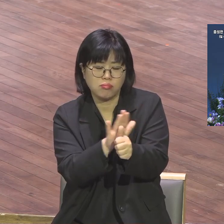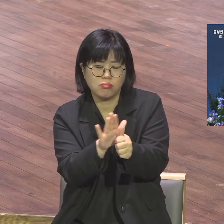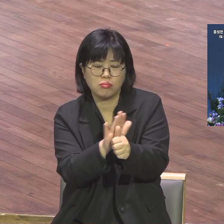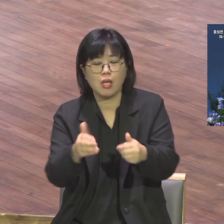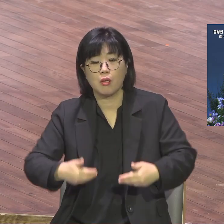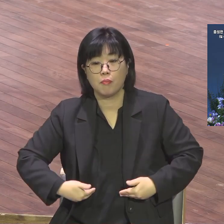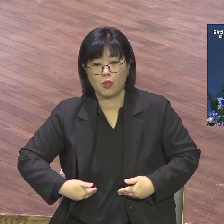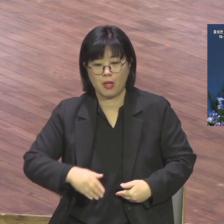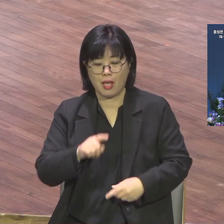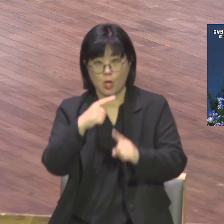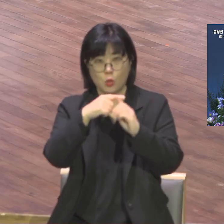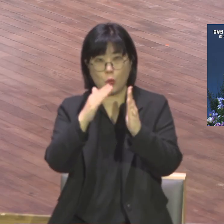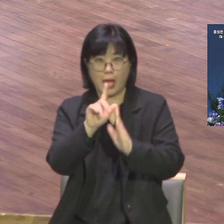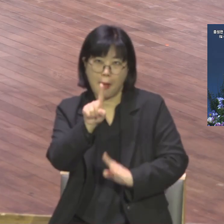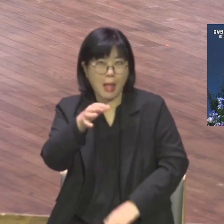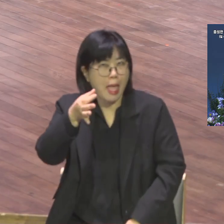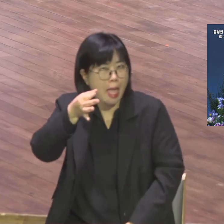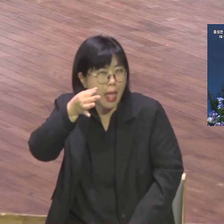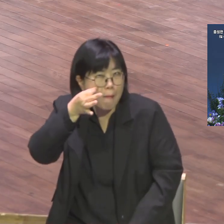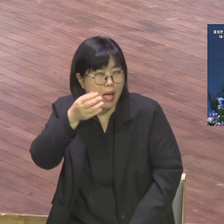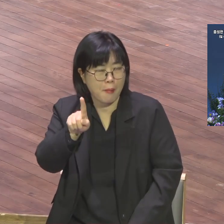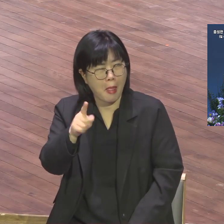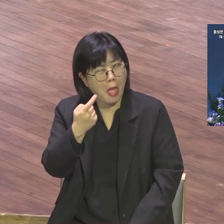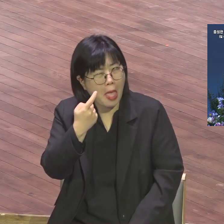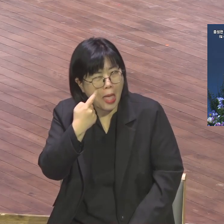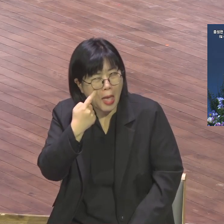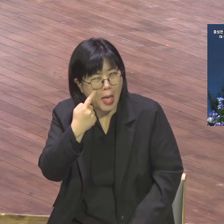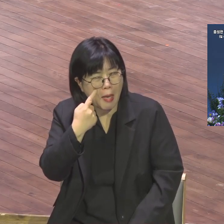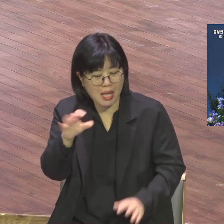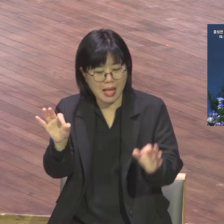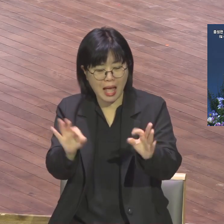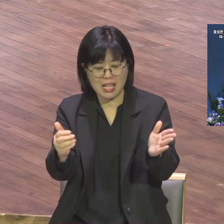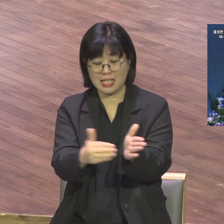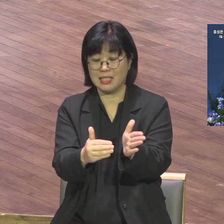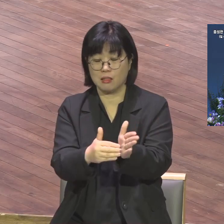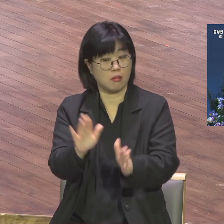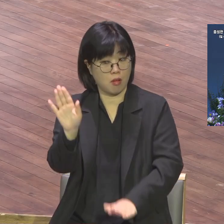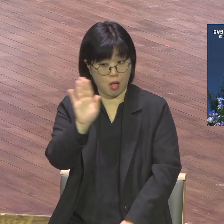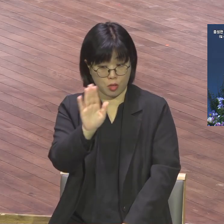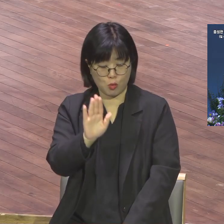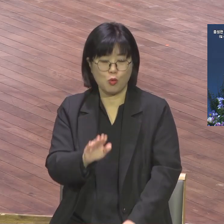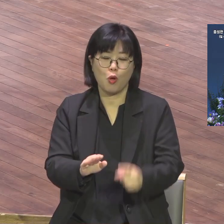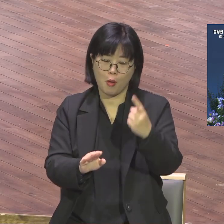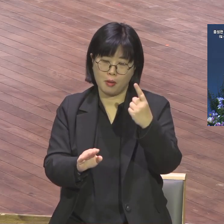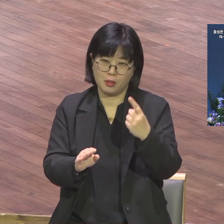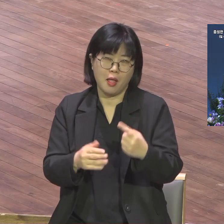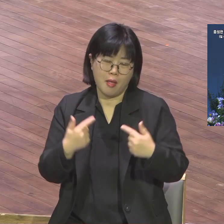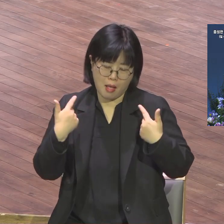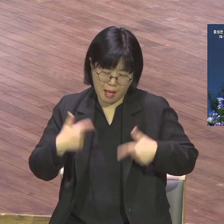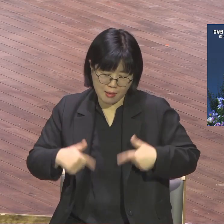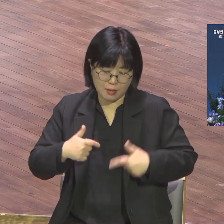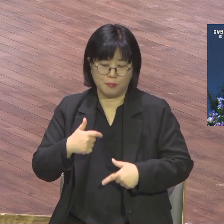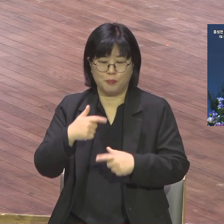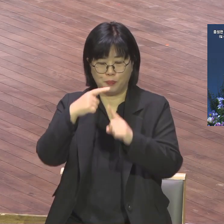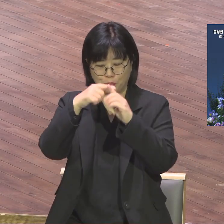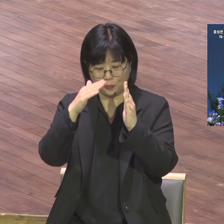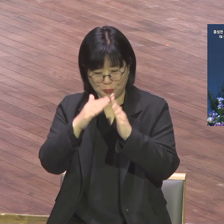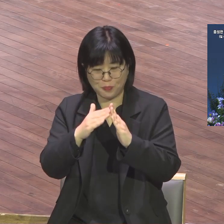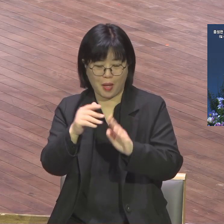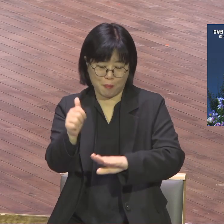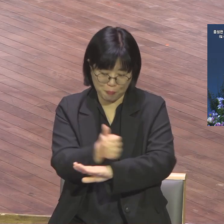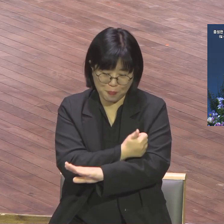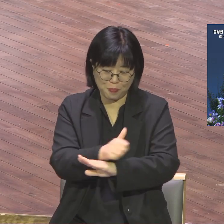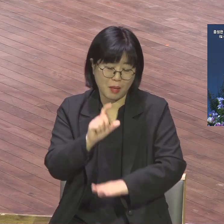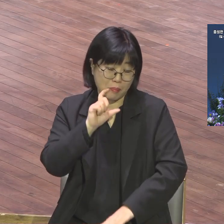않아요. 여러분, 동물의 왕국, 동물의 왕국을 보잖아요. 제가 이 보면요, 뉴스 5시